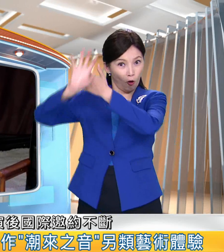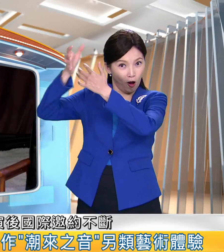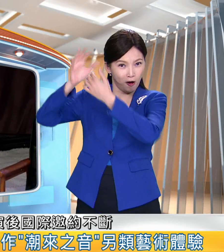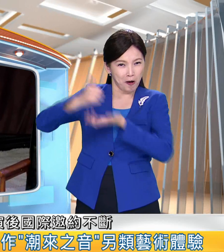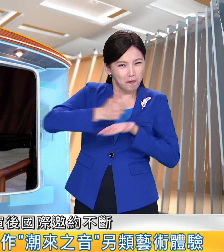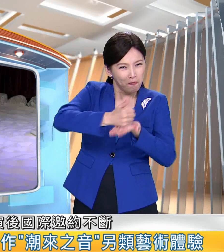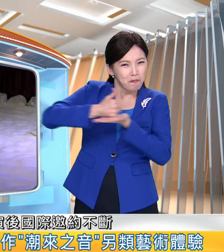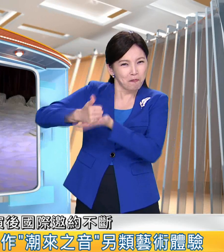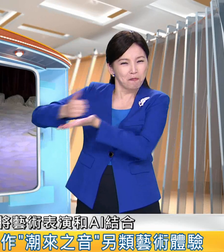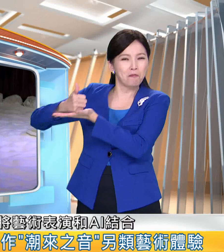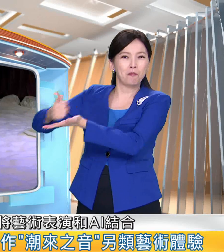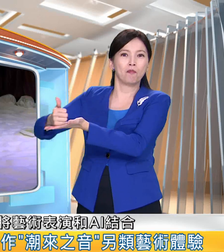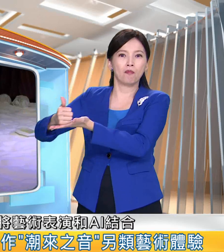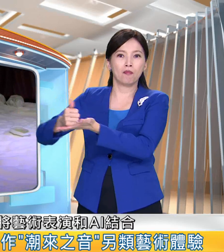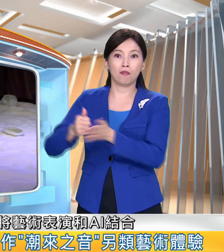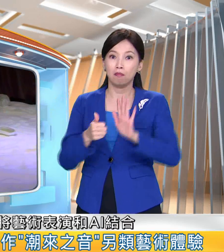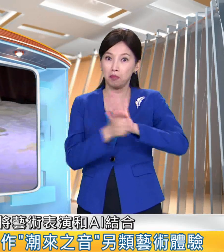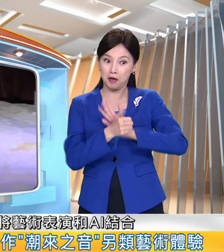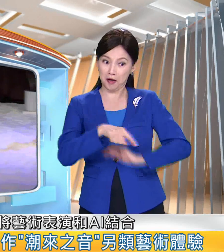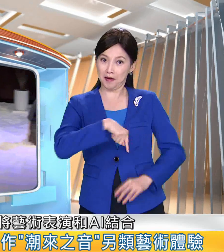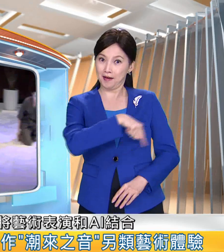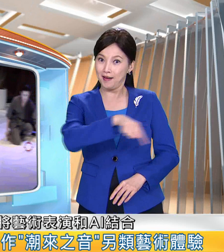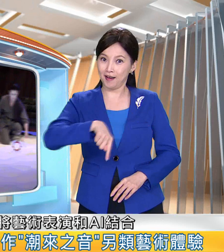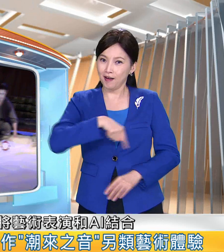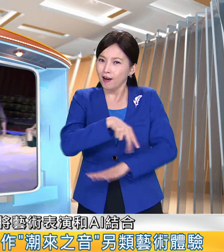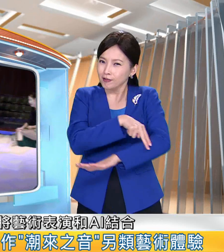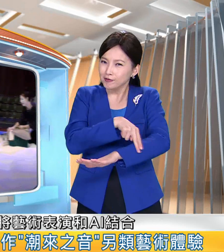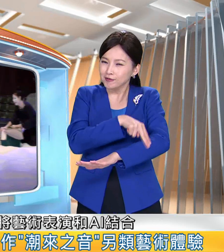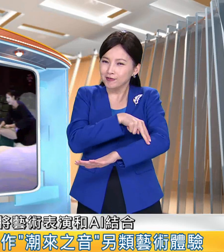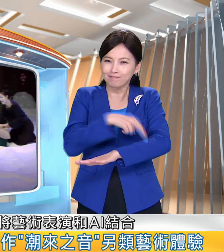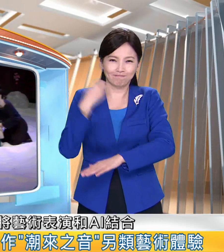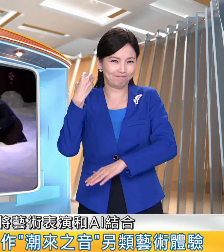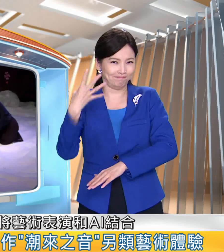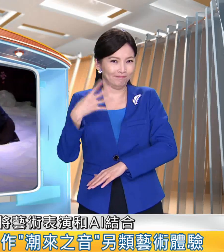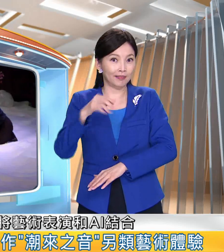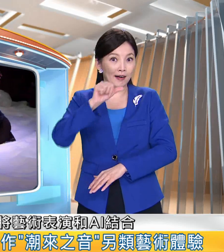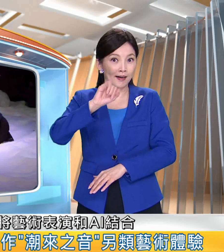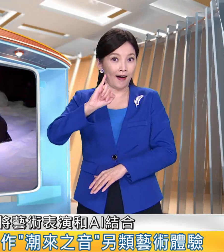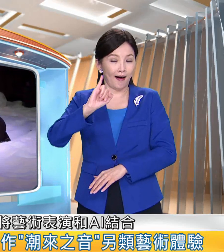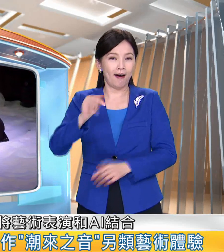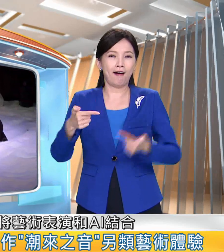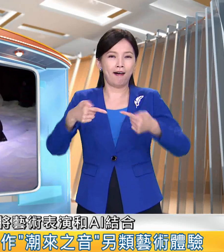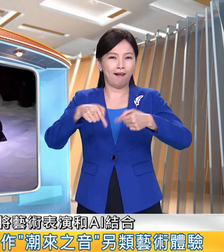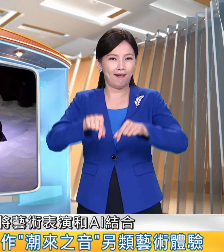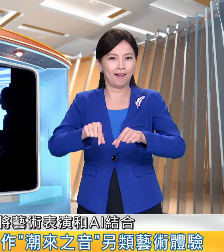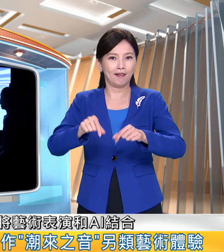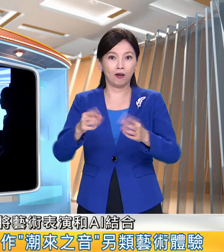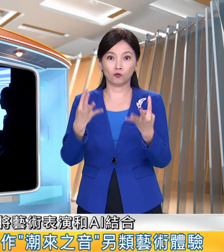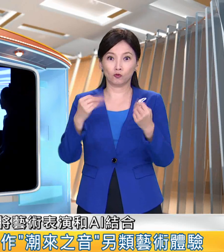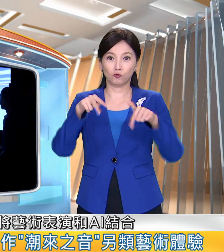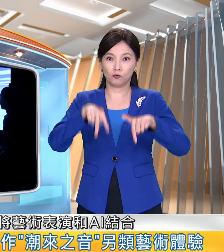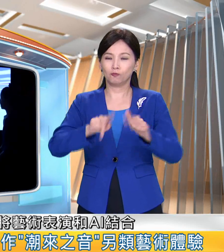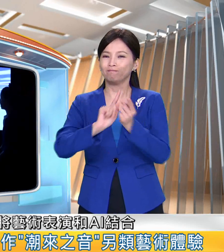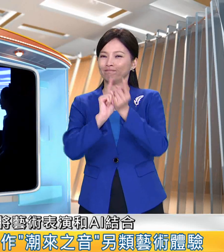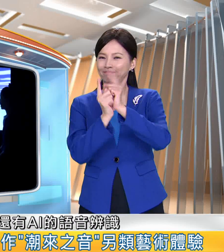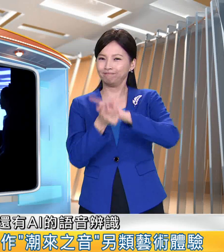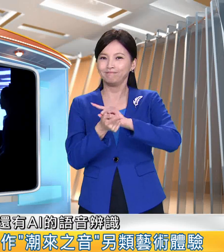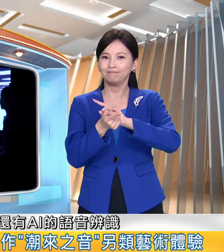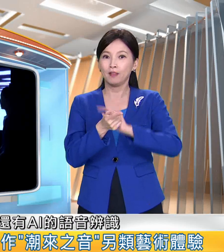断，演出团队这回将艺术表演和 AI 结合，利用数位